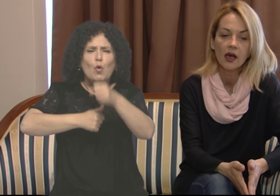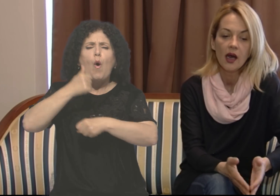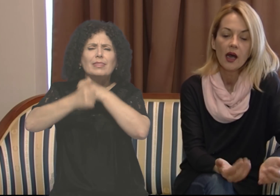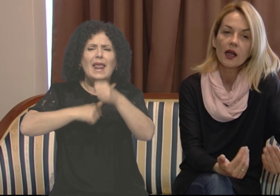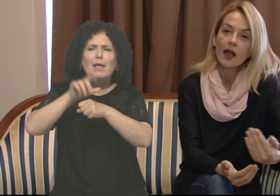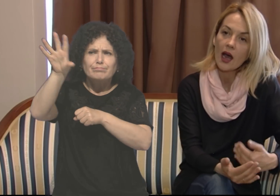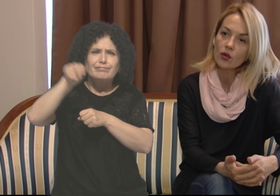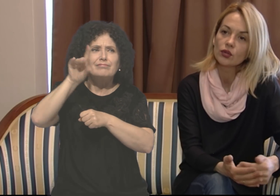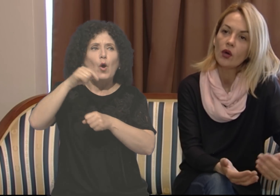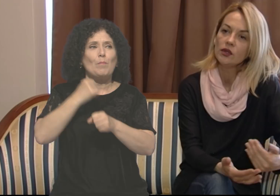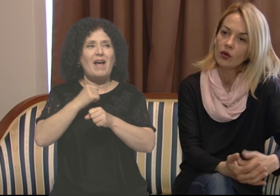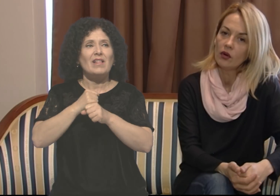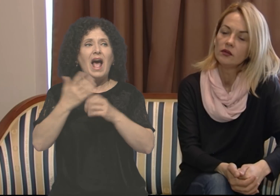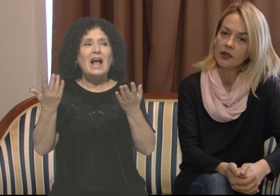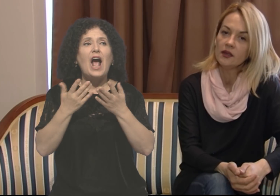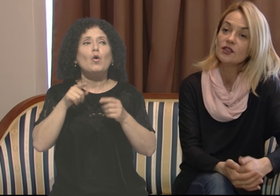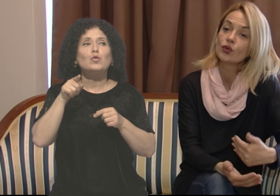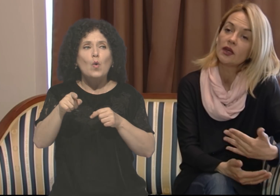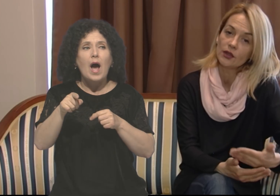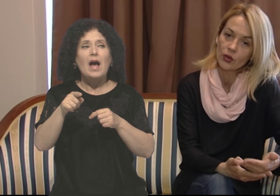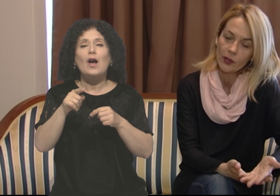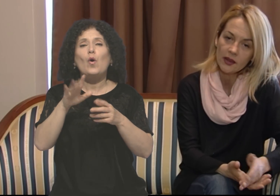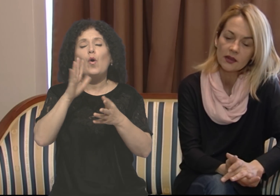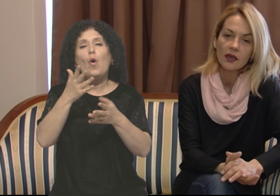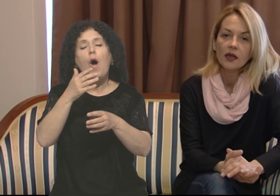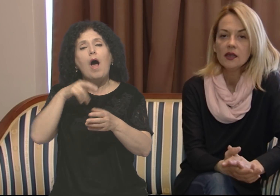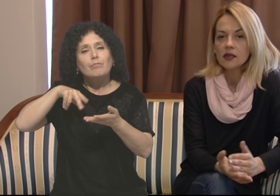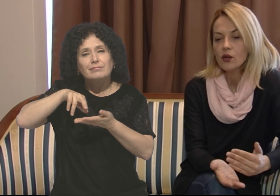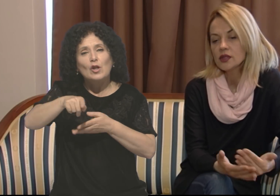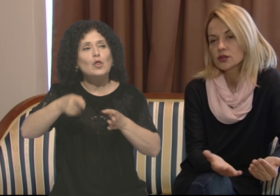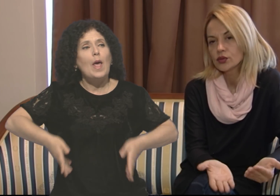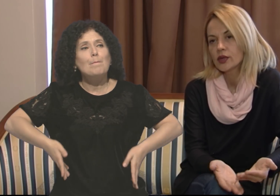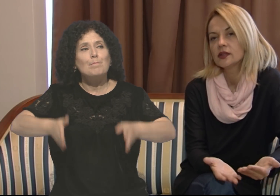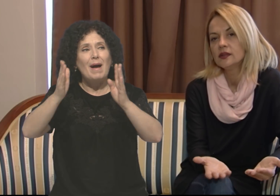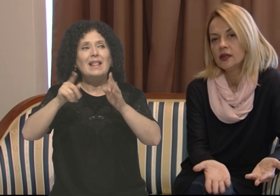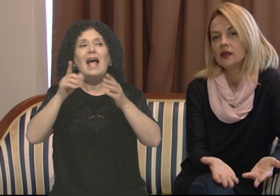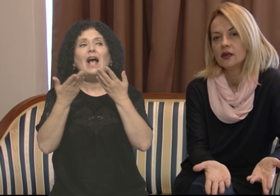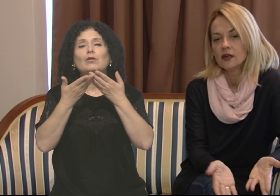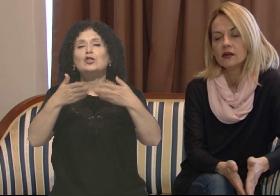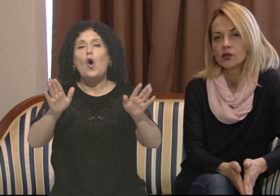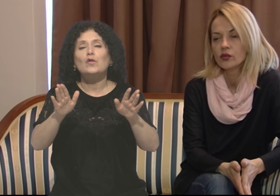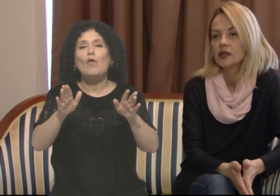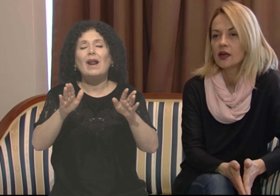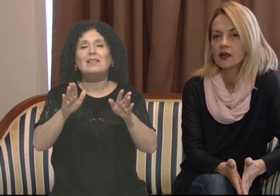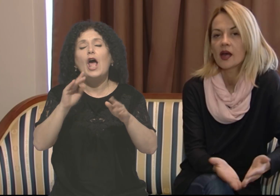прават, како тоа они го нели изодале тој пат и како да се отворат нели новите